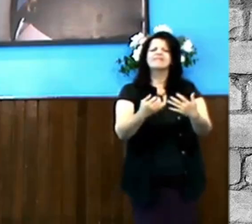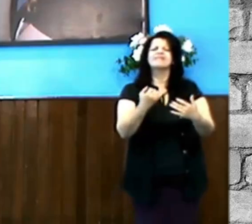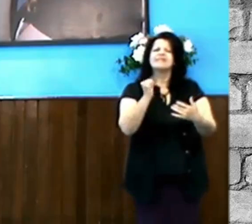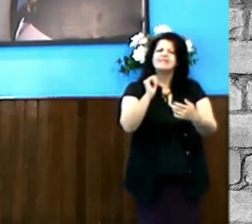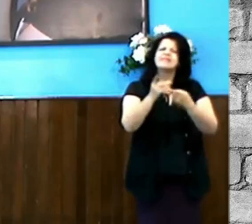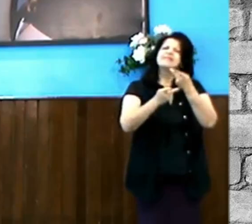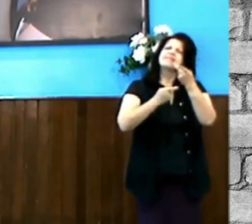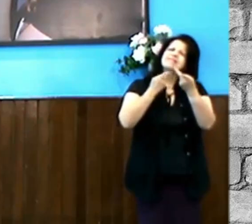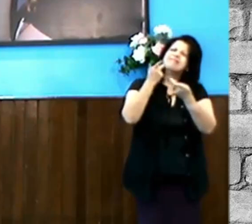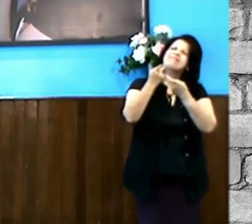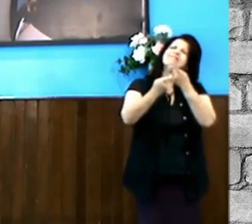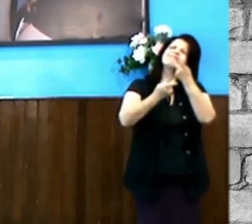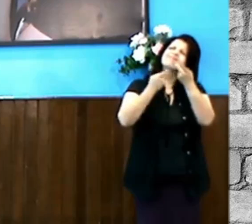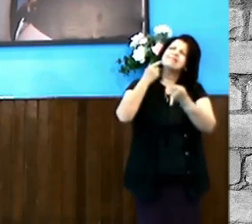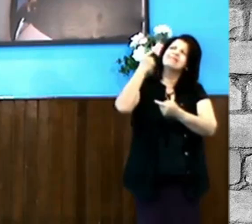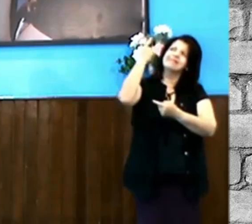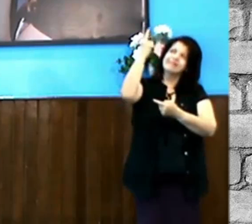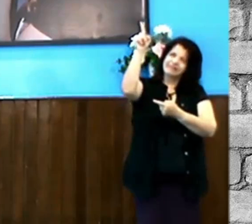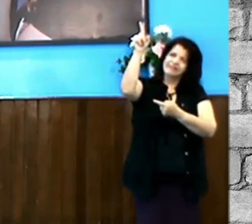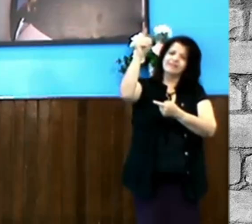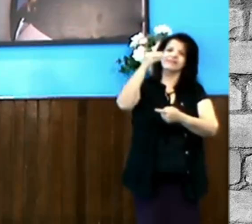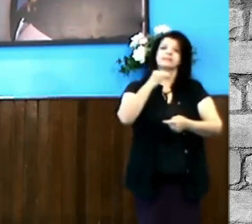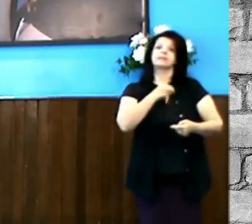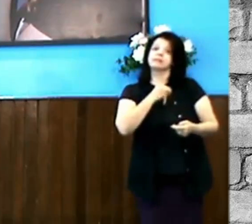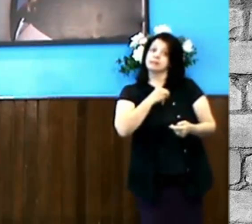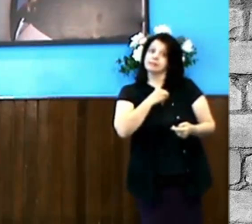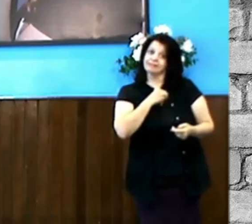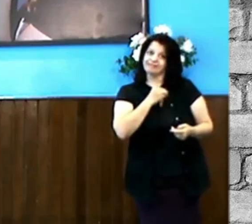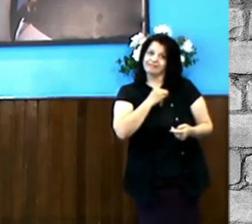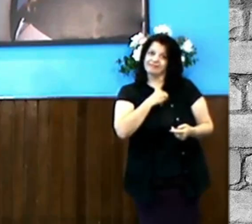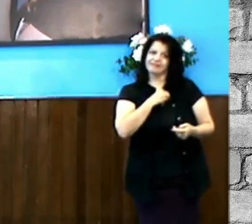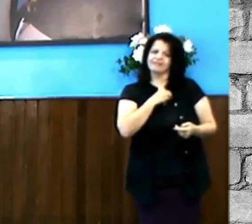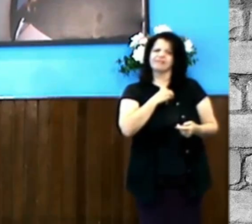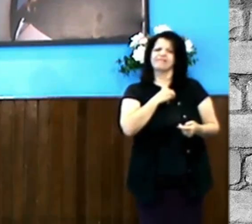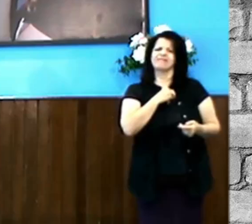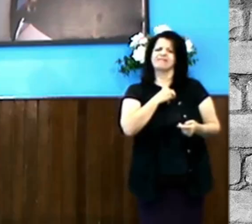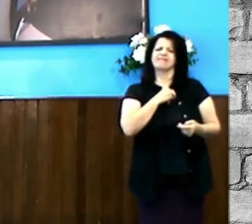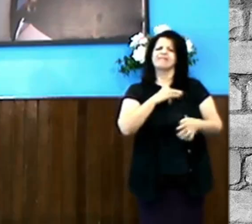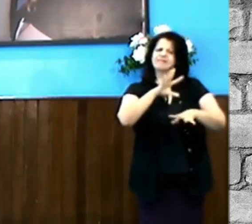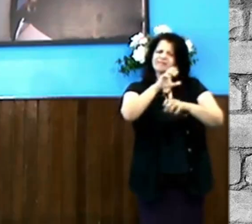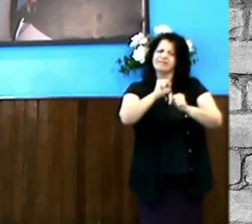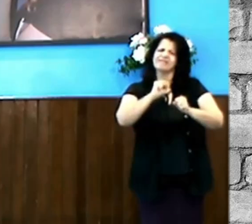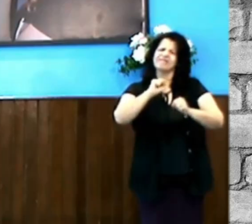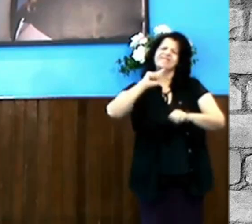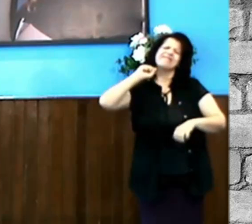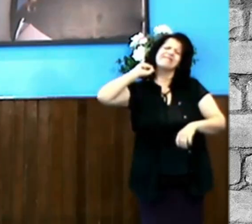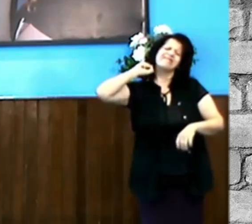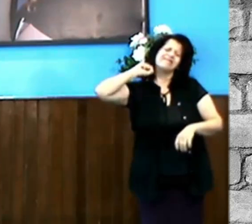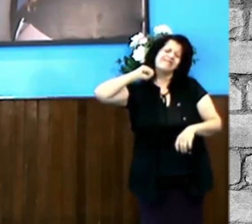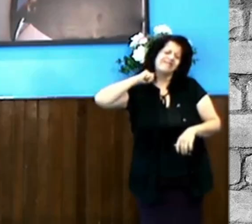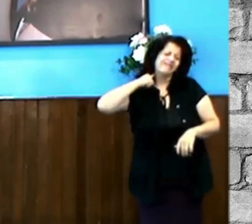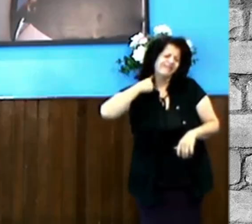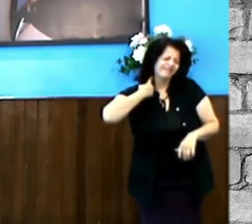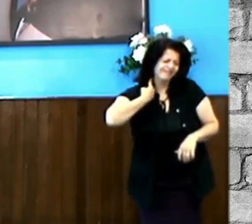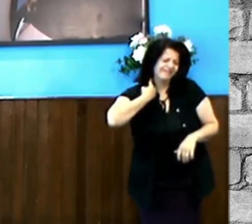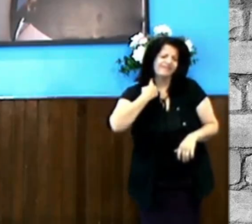os pecados, eles podem ser na vida daquele que pertence ao Senhor, toxinas, que contaminam a nossa vida